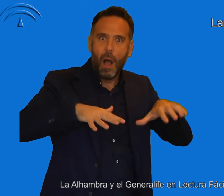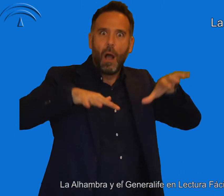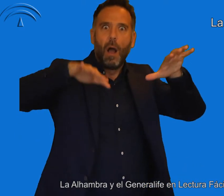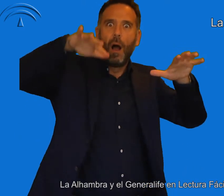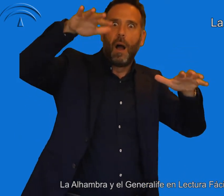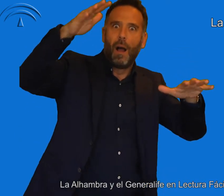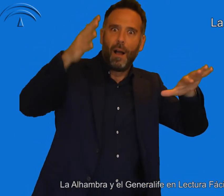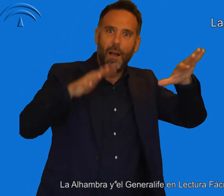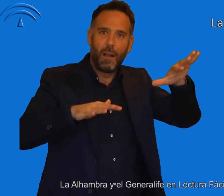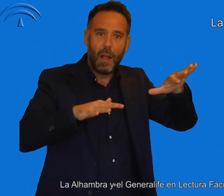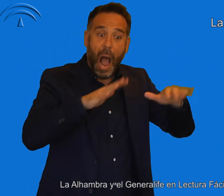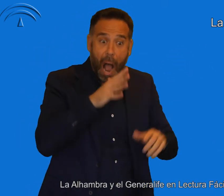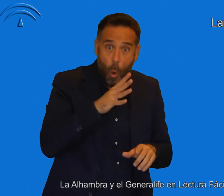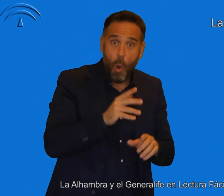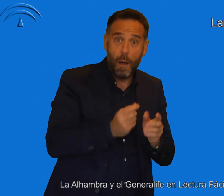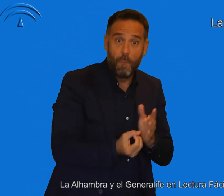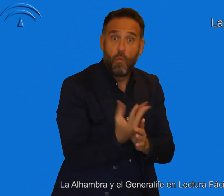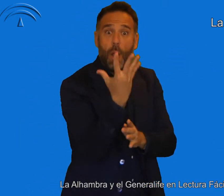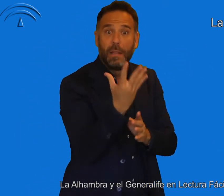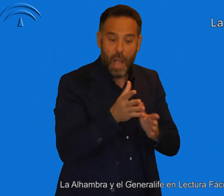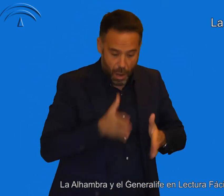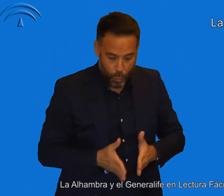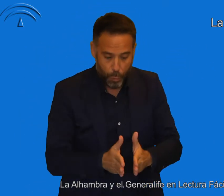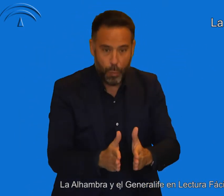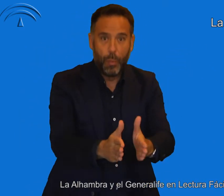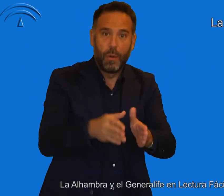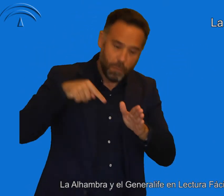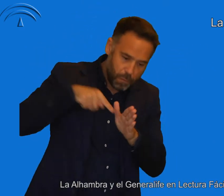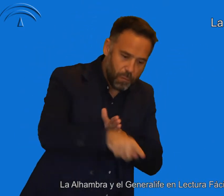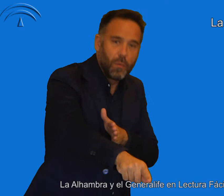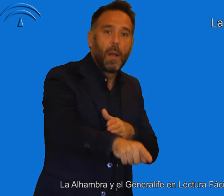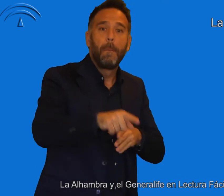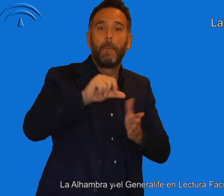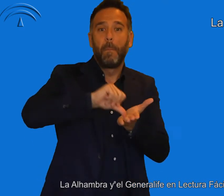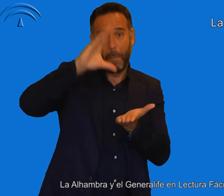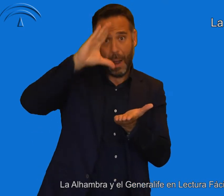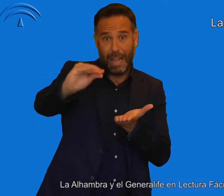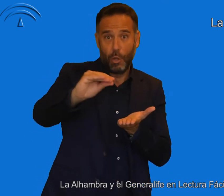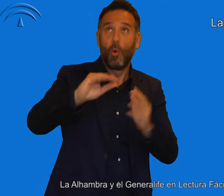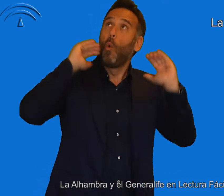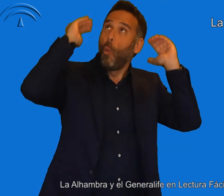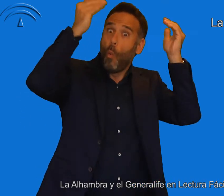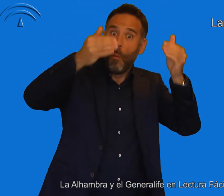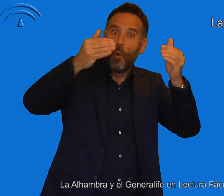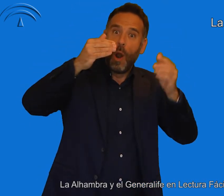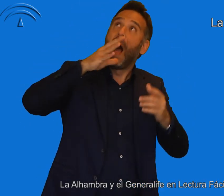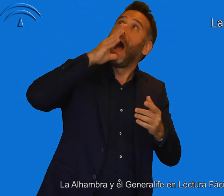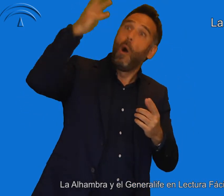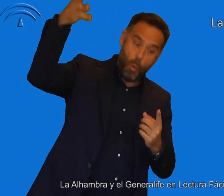El agua de la fuente sale por un canalillo hacia el patio. La cúpula estrellada se refleja en el